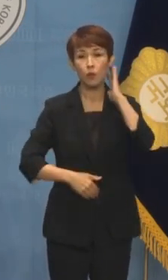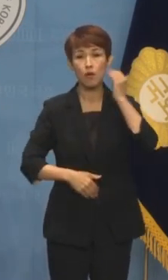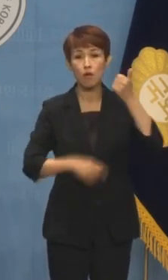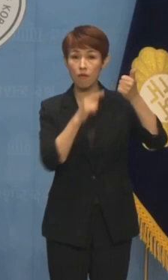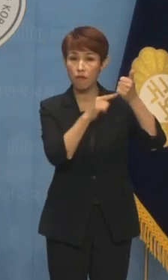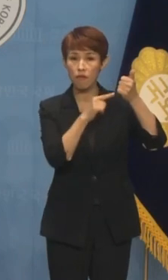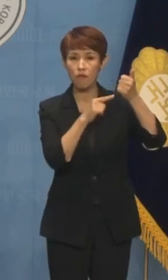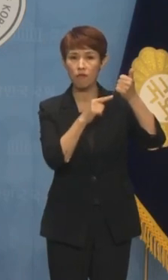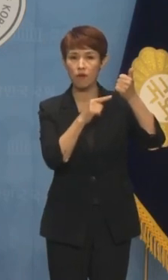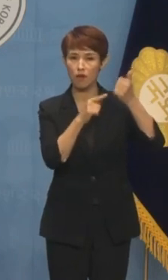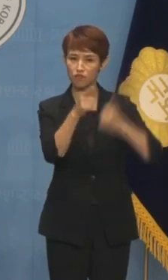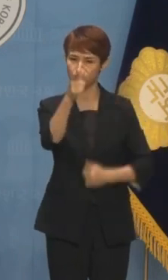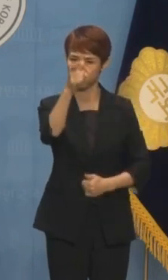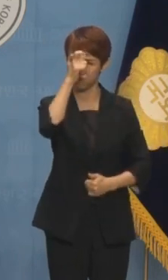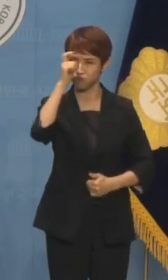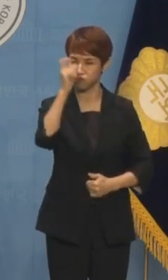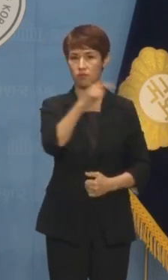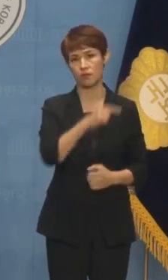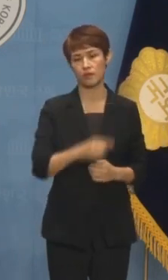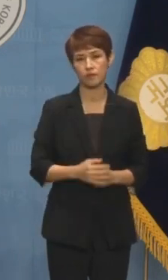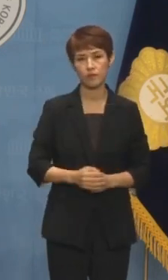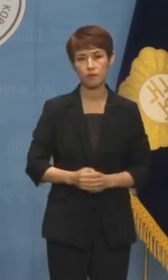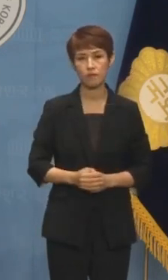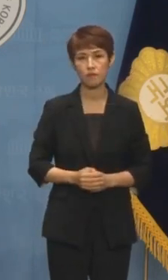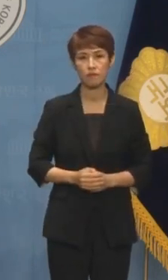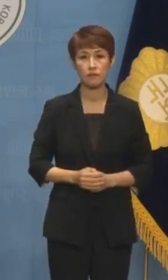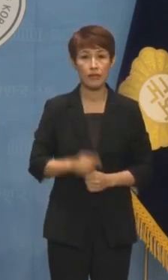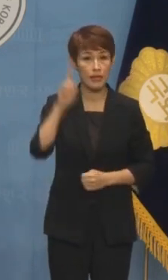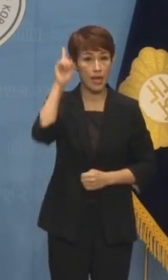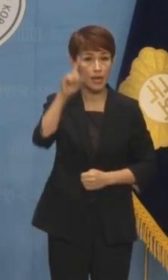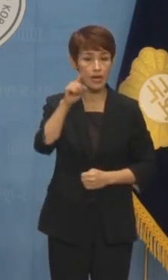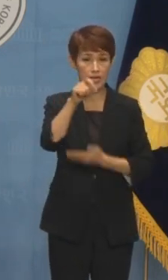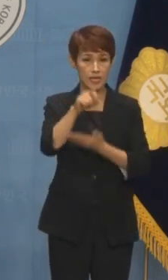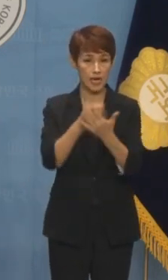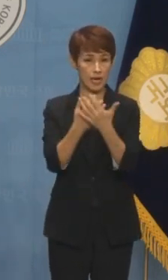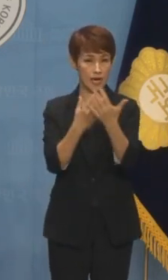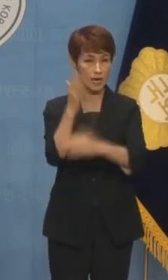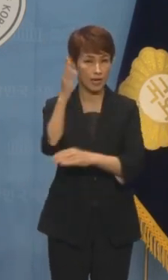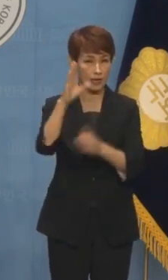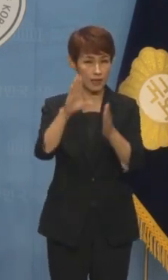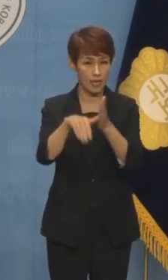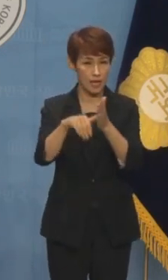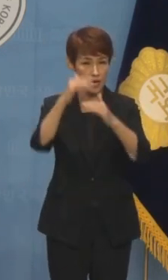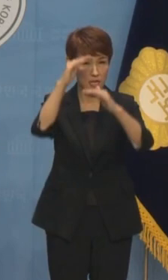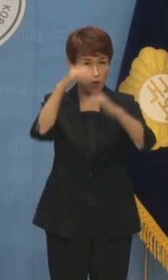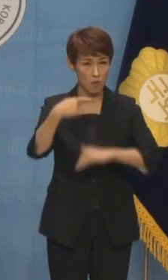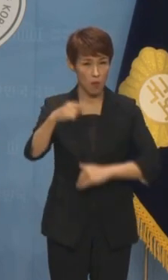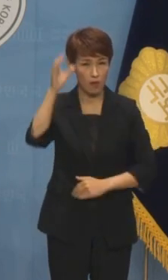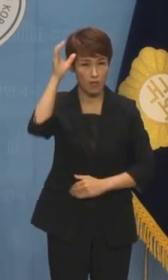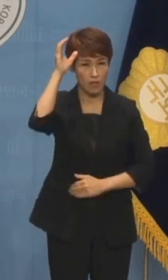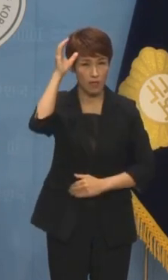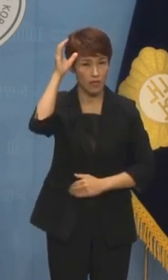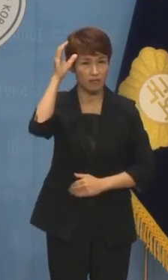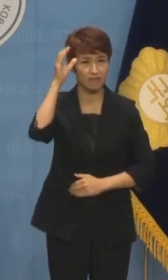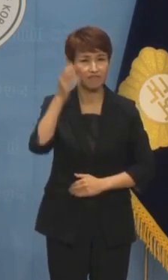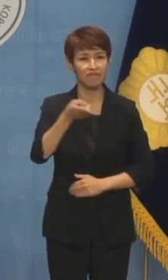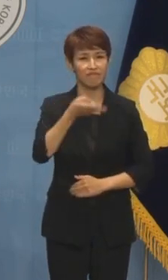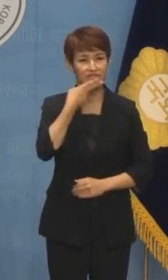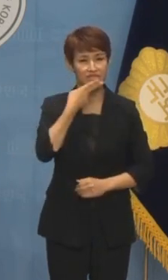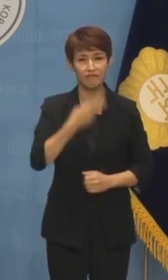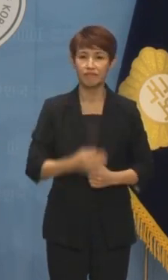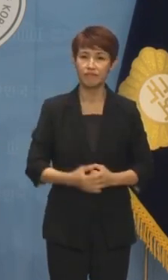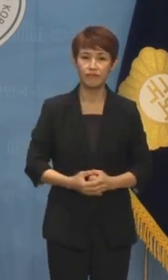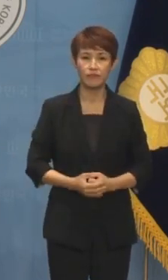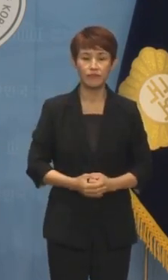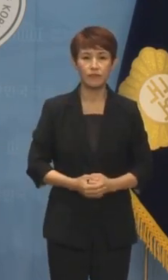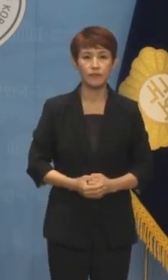끝까지 요지부동입니다. 내일 있을 기자회견에 그 어떤 기대도 보내기 어려운